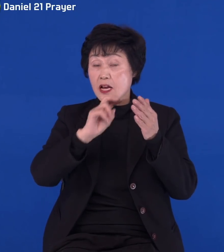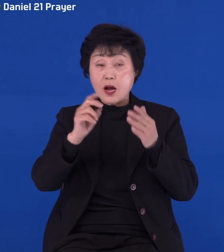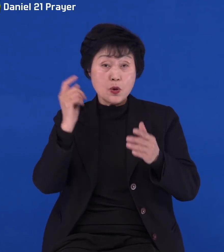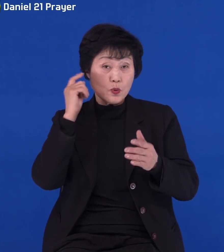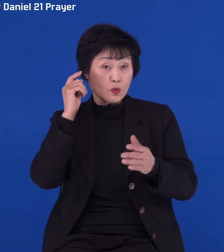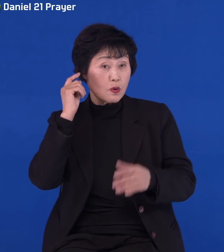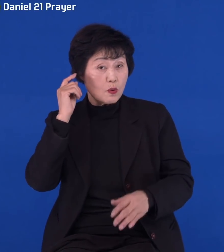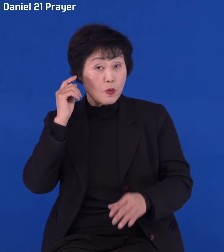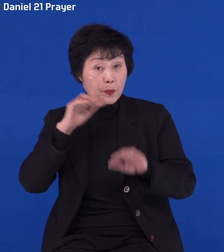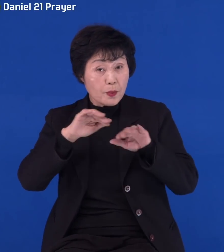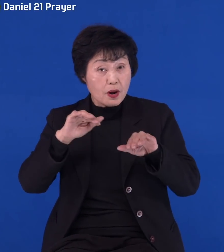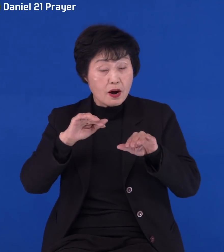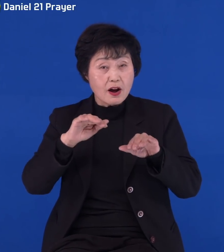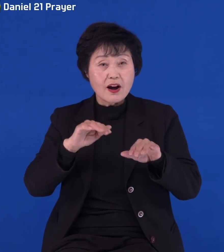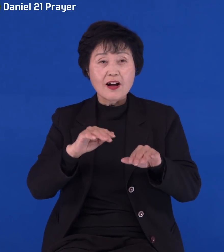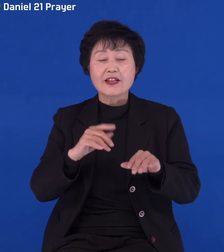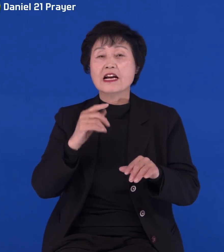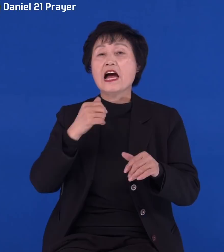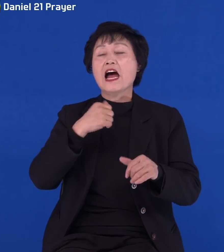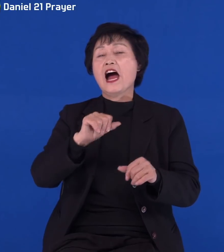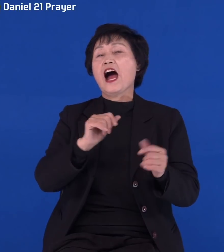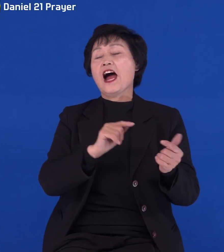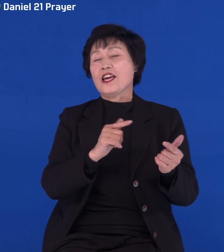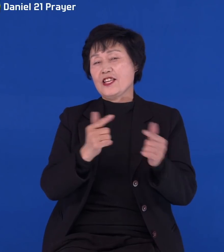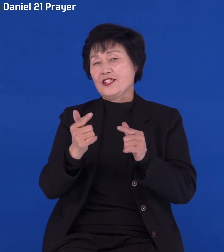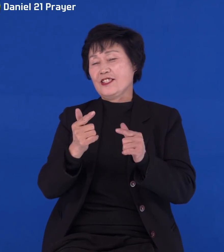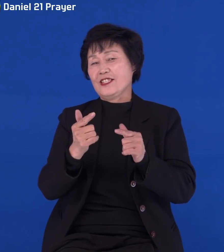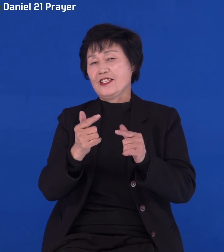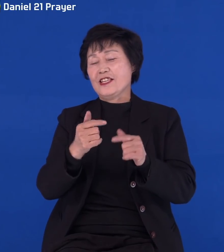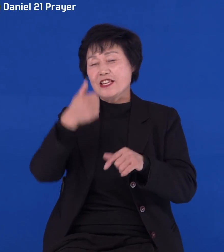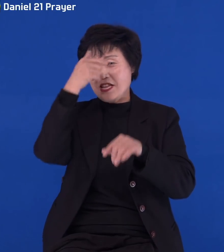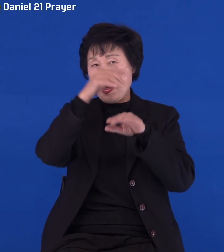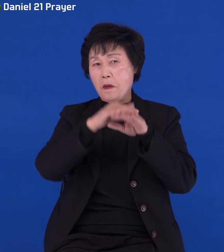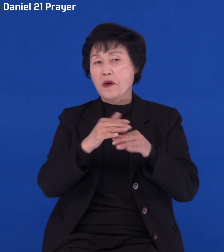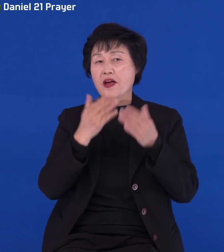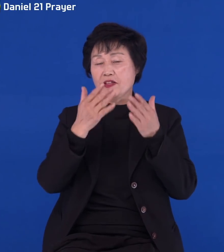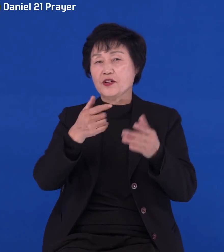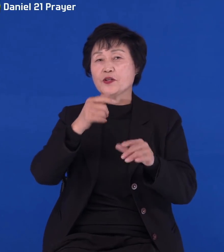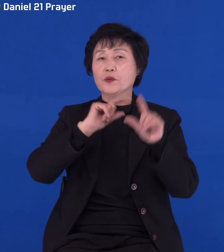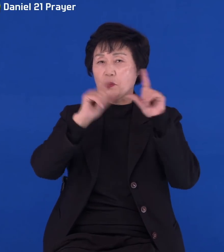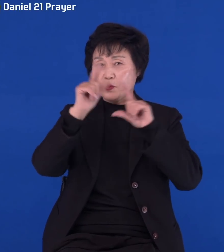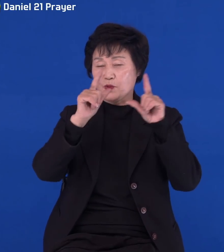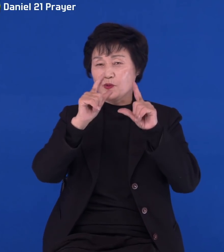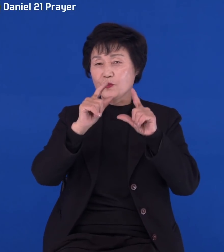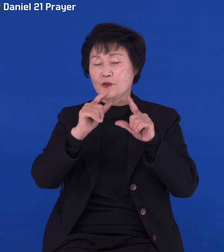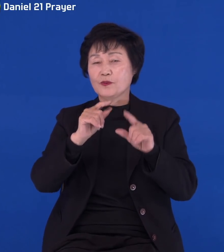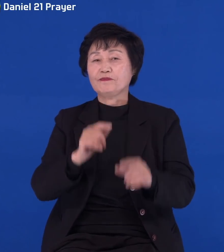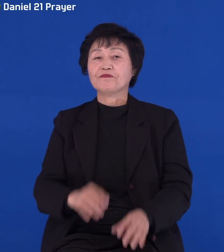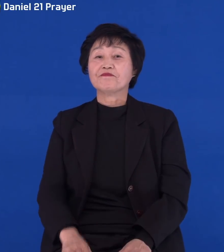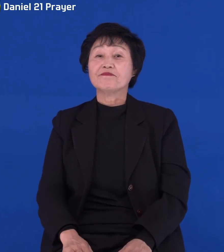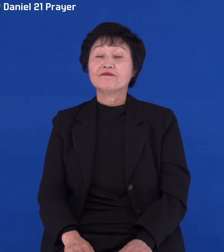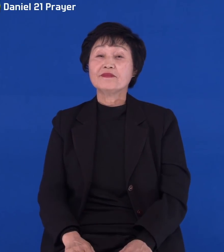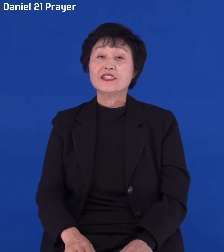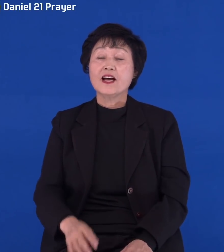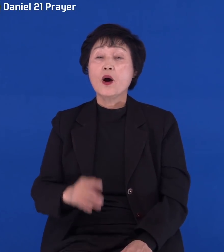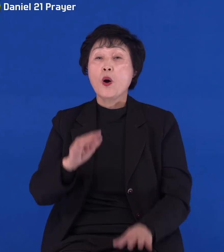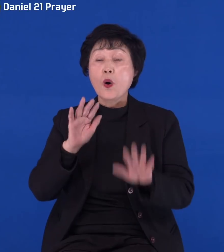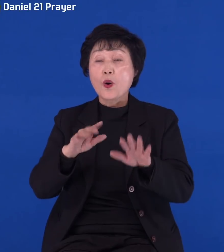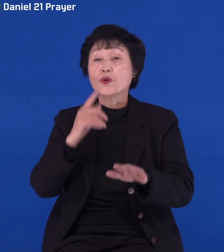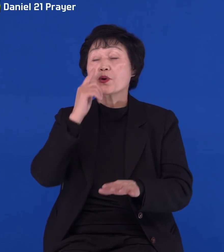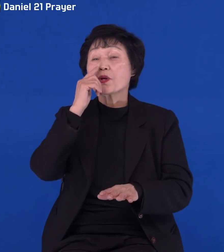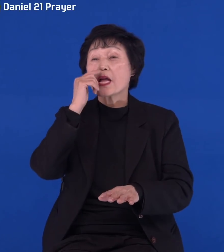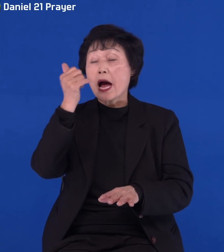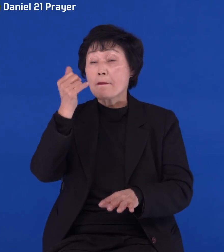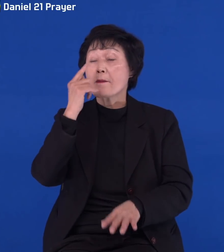엄마도 아프고 아빠도 아프니까 저희끼리 예배드립니다. 얘들아 괜찮아. 그럼 나와서 아빠는 너무 아프니까 누워있을 테니까 너희끼리 예배 드려. 갑자기